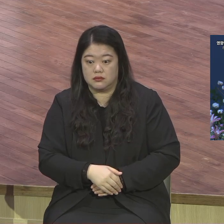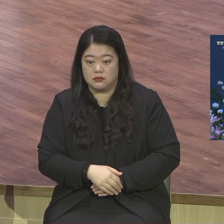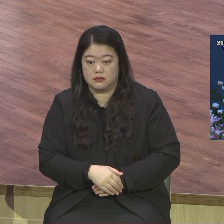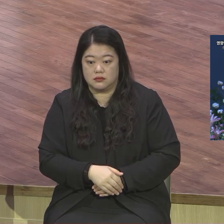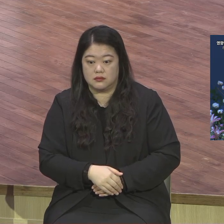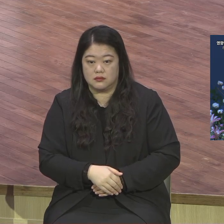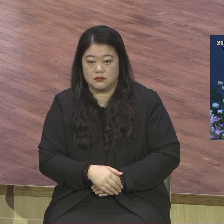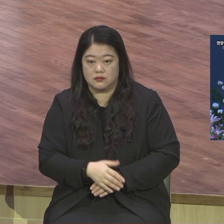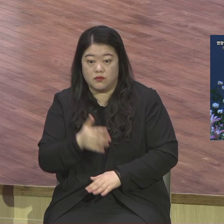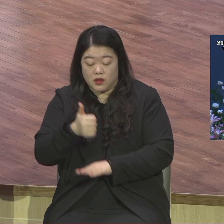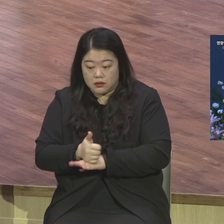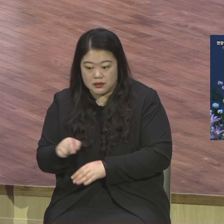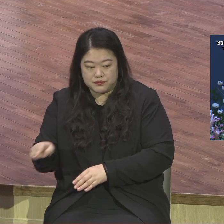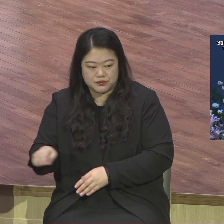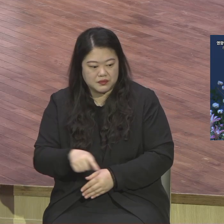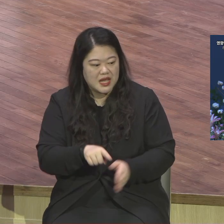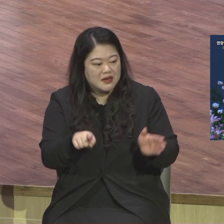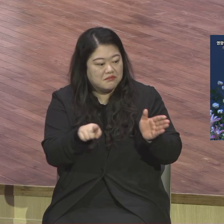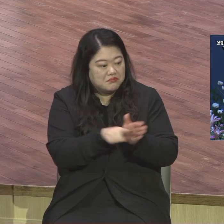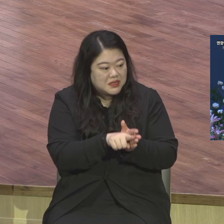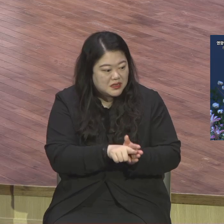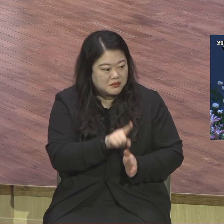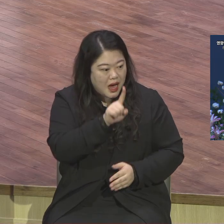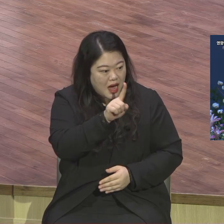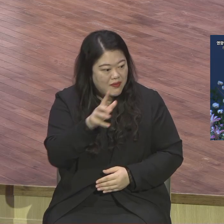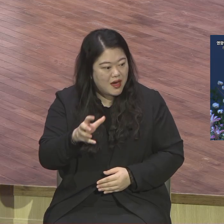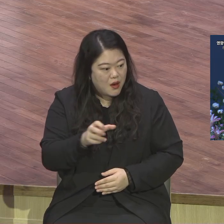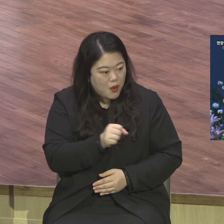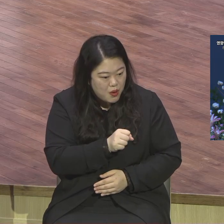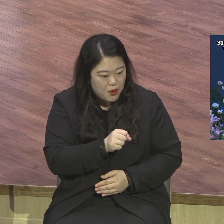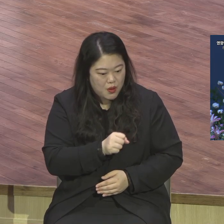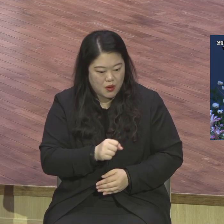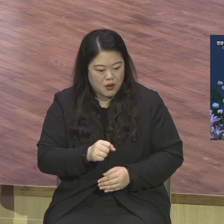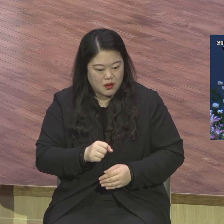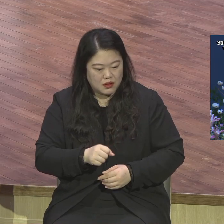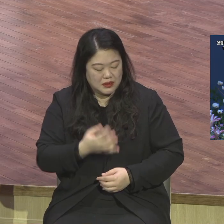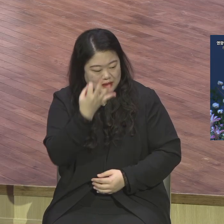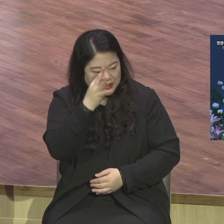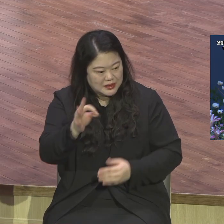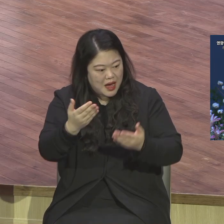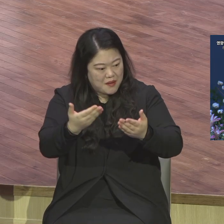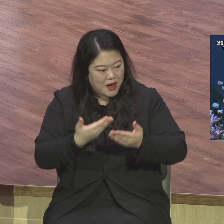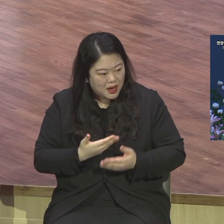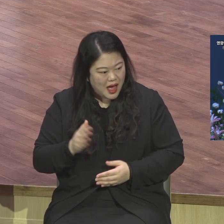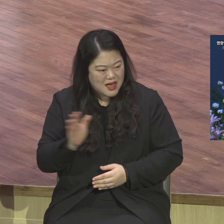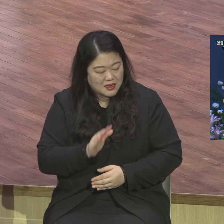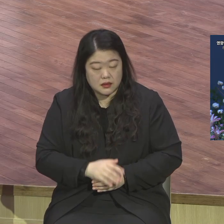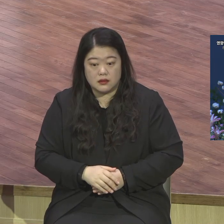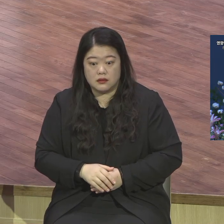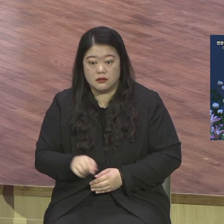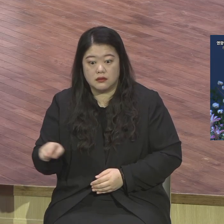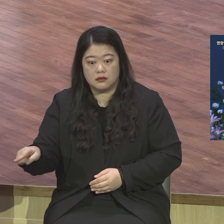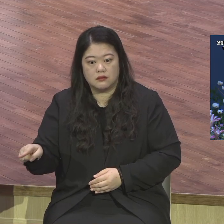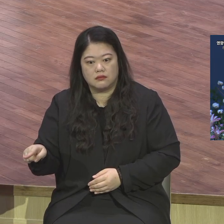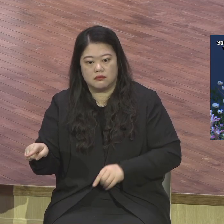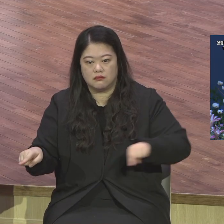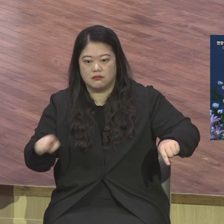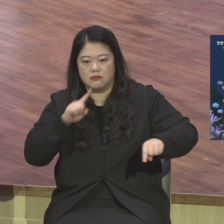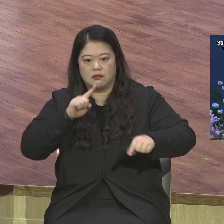것을 반박하는 말씀이 절대 아니다. 그렇게 요한 칼빈을 말을